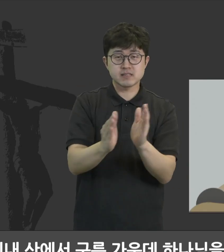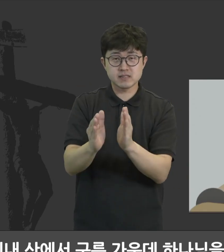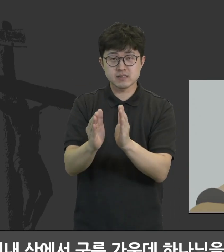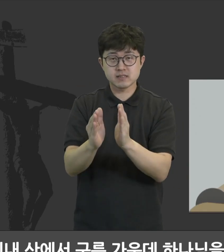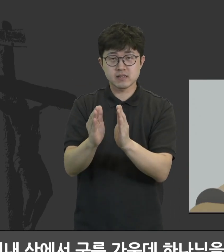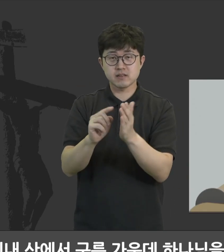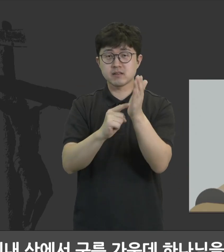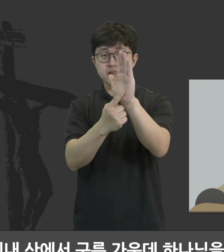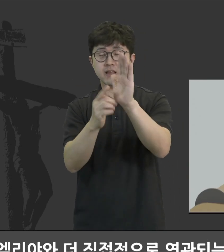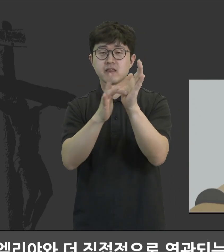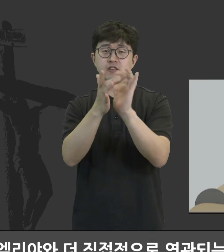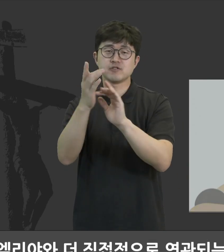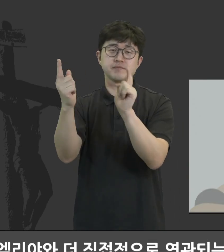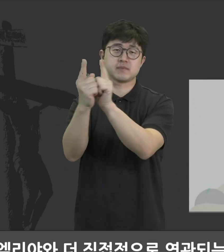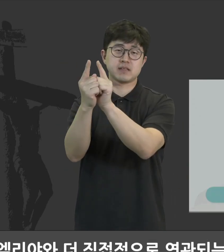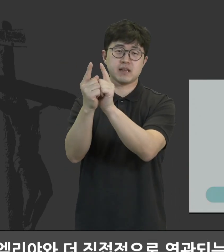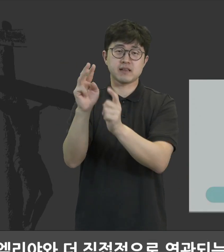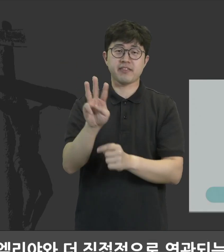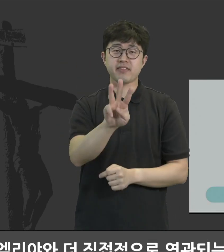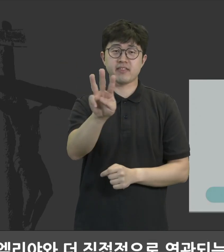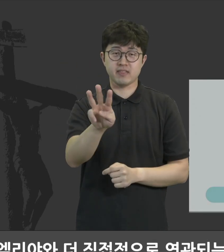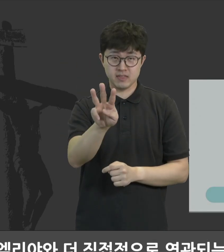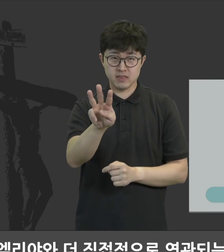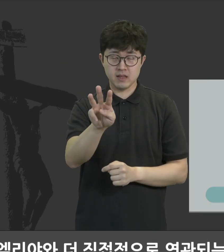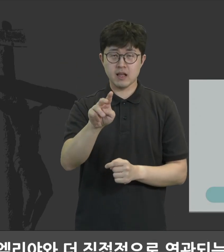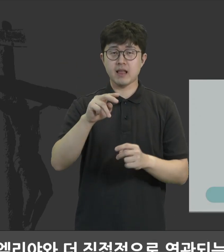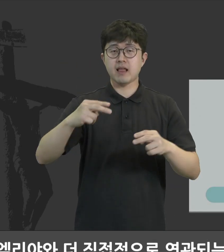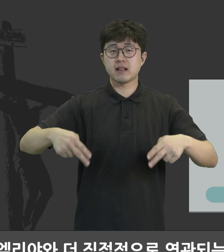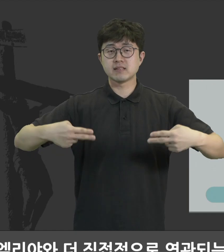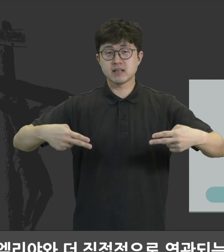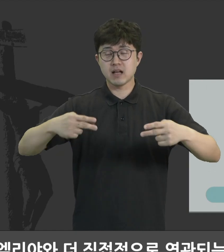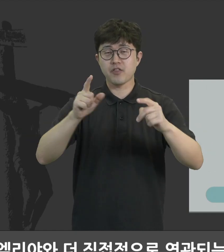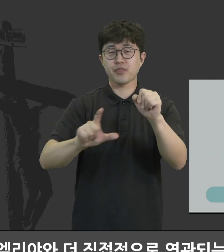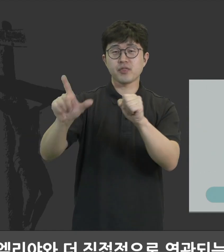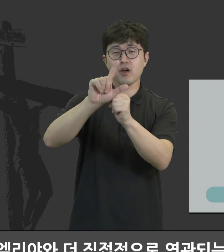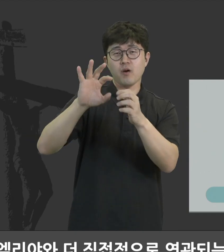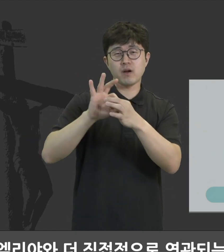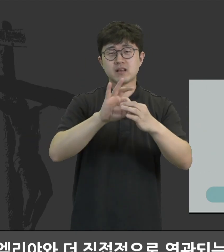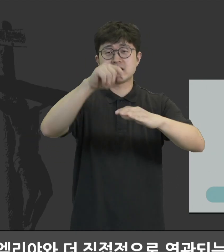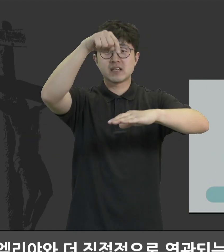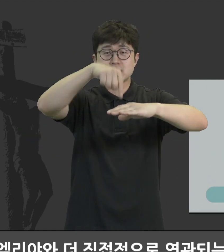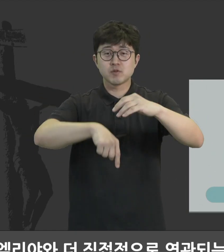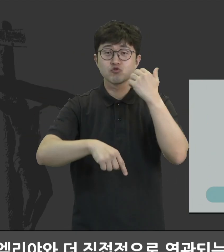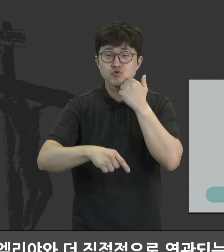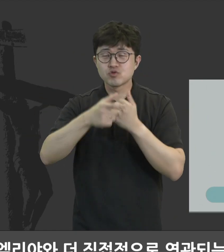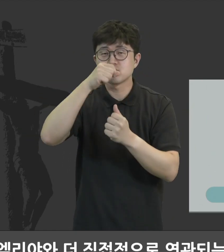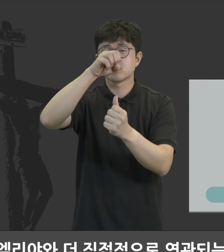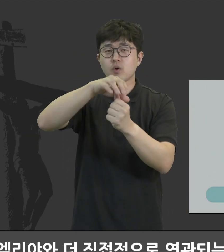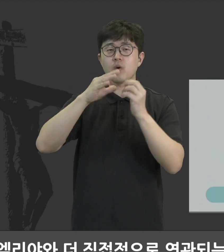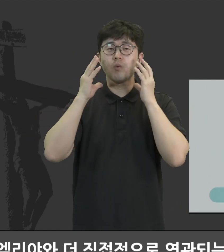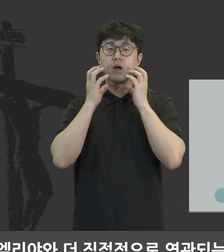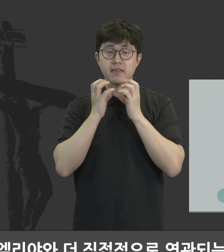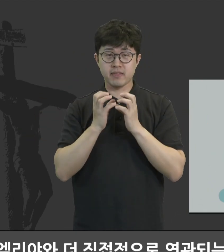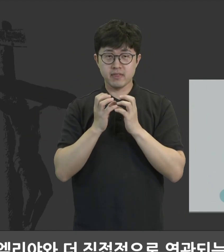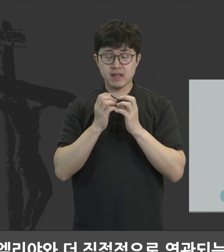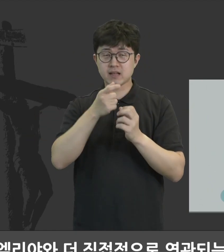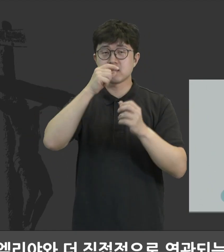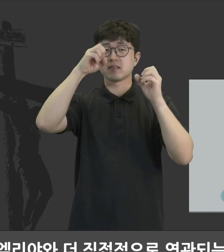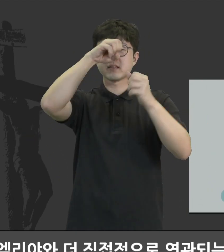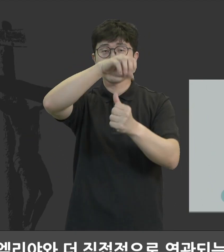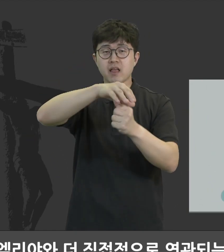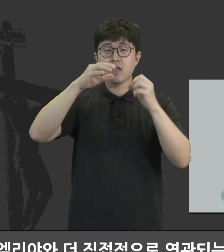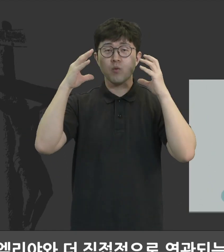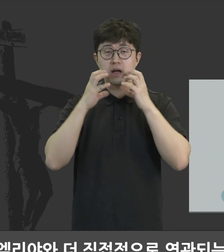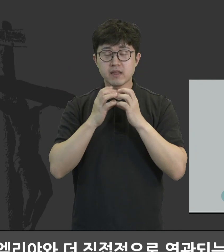예수님을 만납니다. 물론 엘리야와 더 직접적으로 연관되는 인물은 세례 요한입니다. 세례